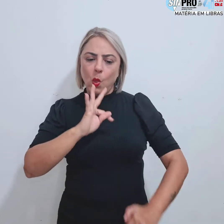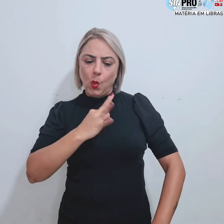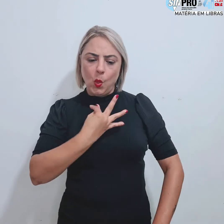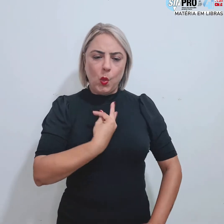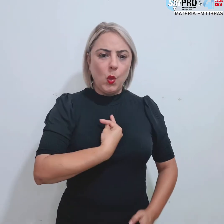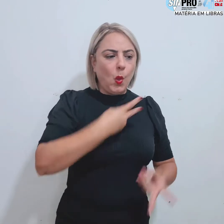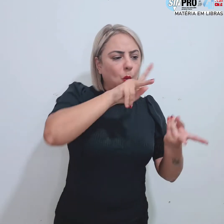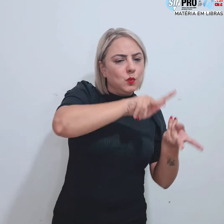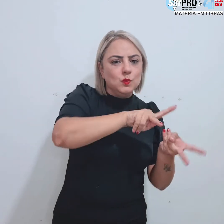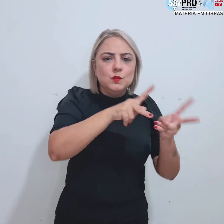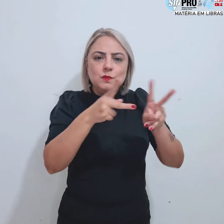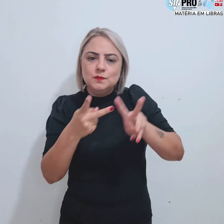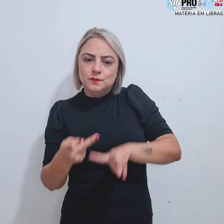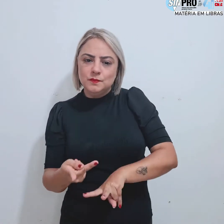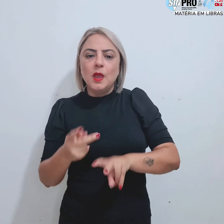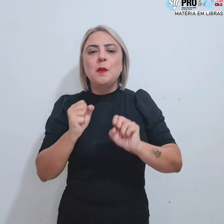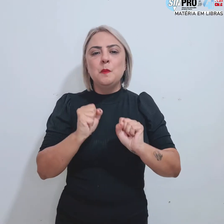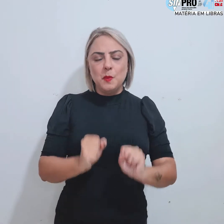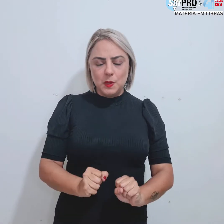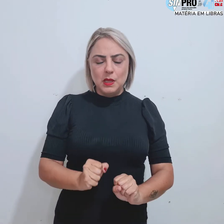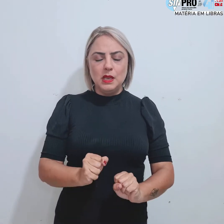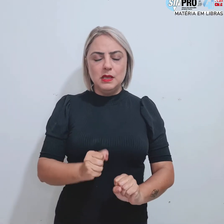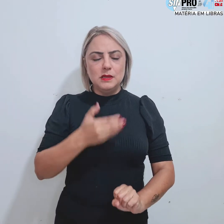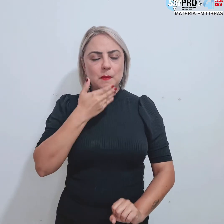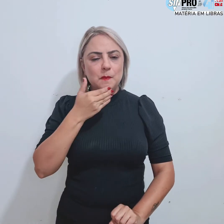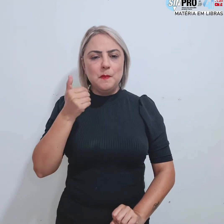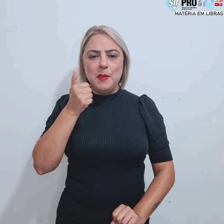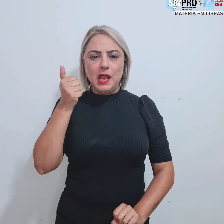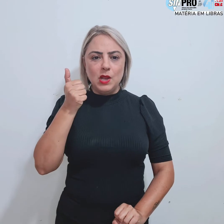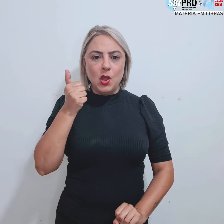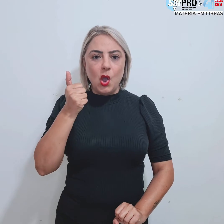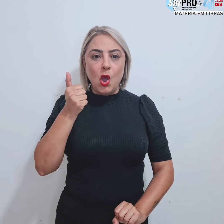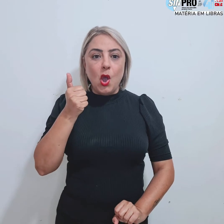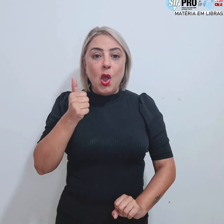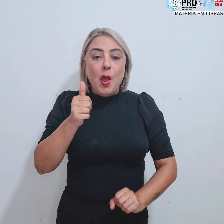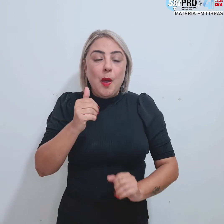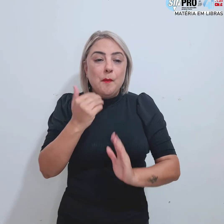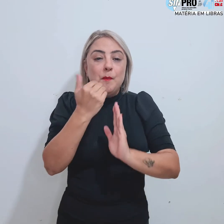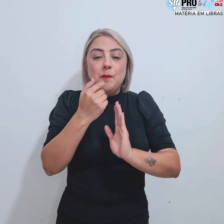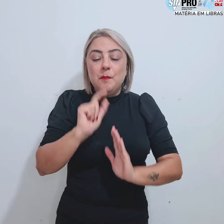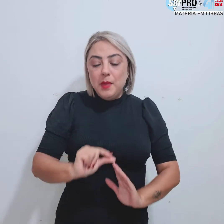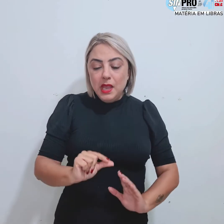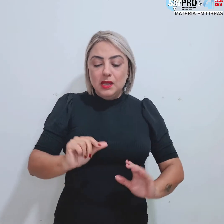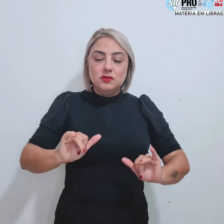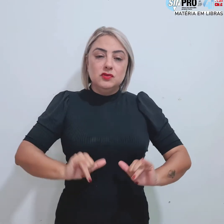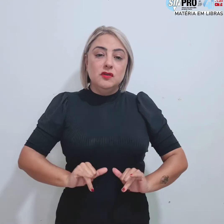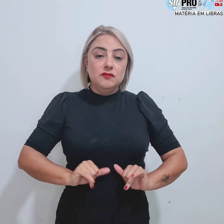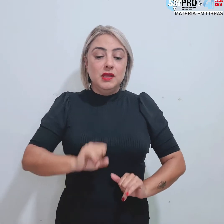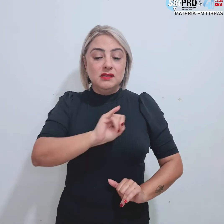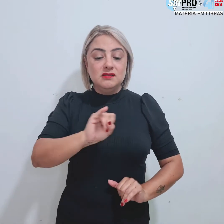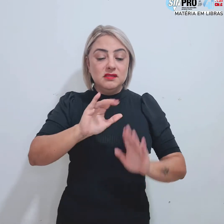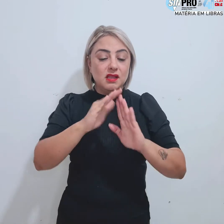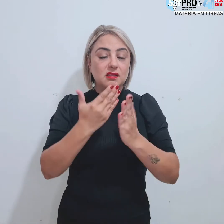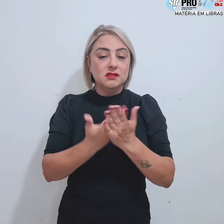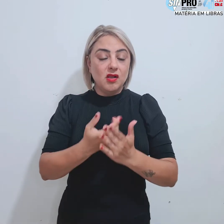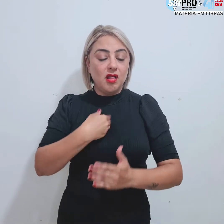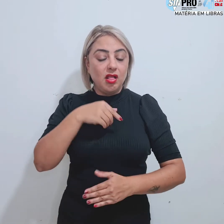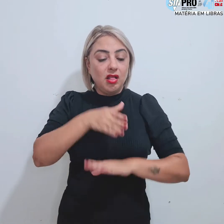transição poderia ter sido muito menos doloroso caso as escolas por onde passou